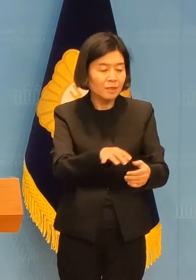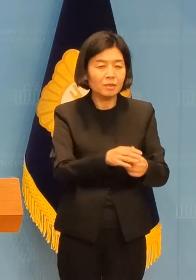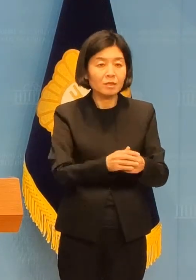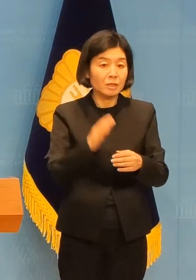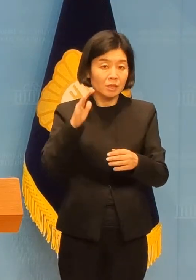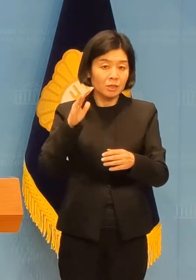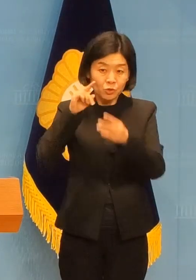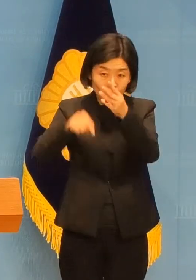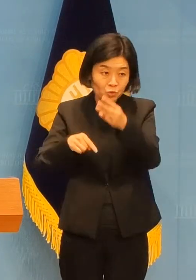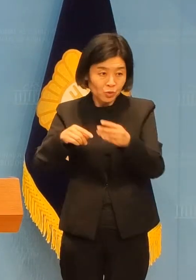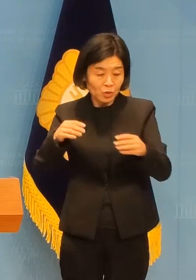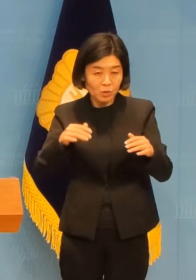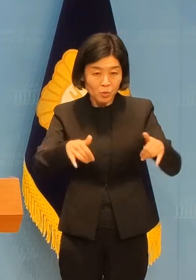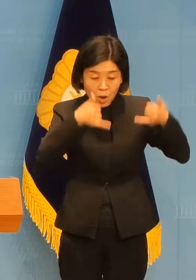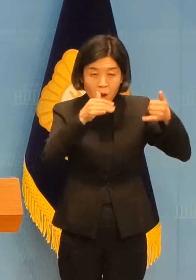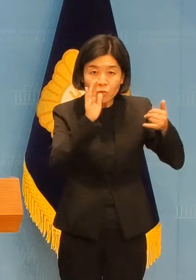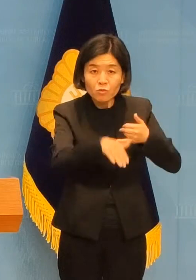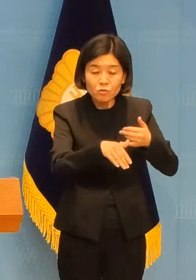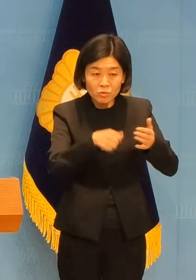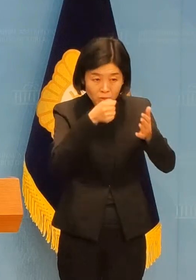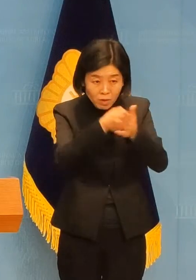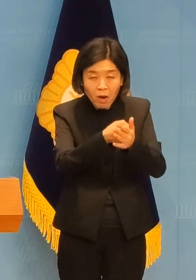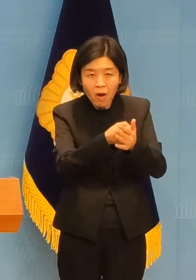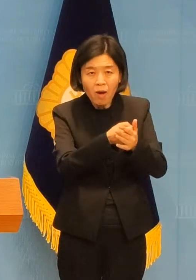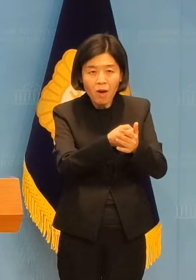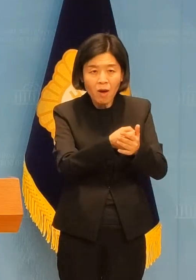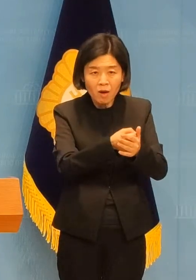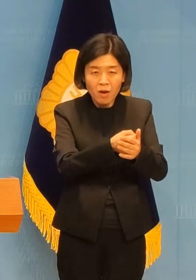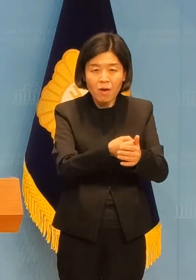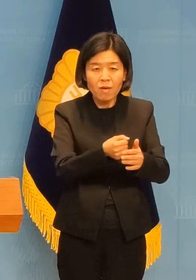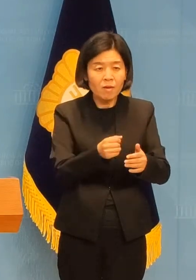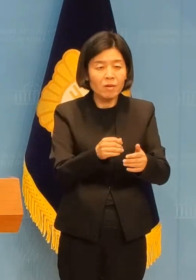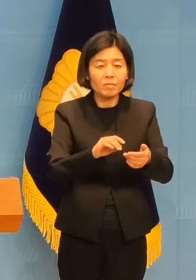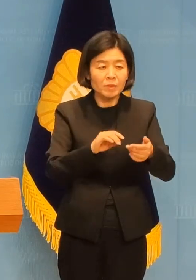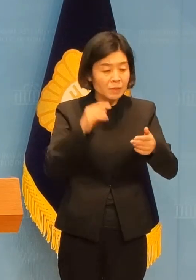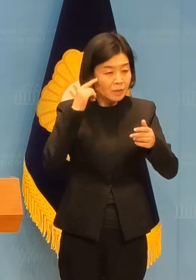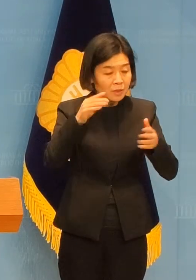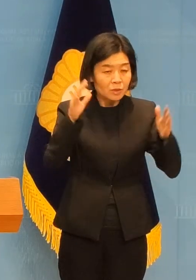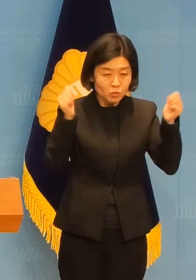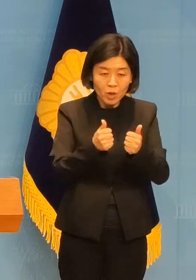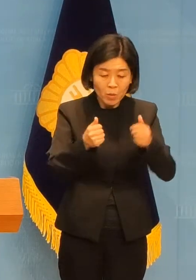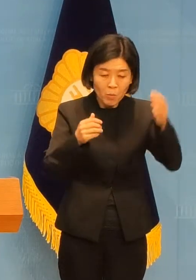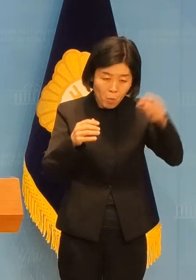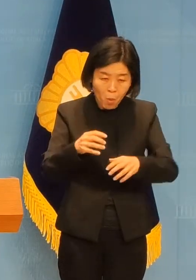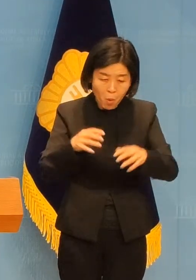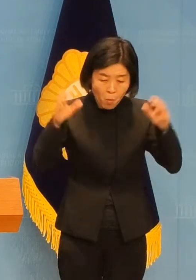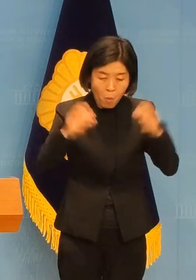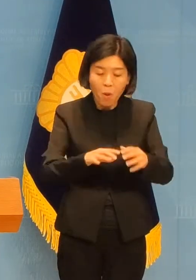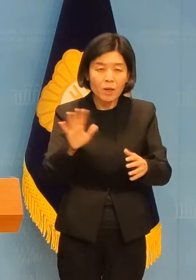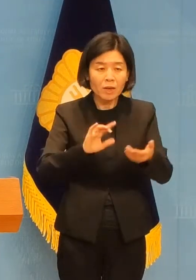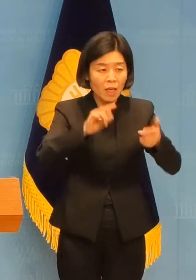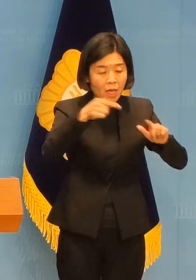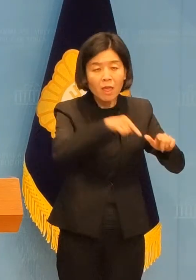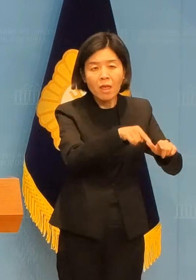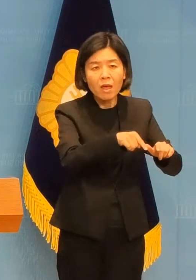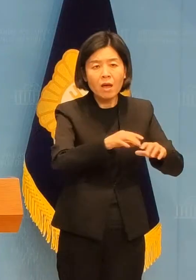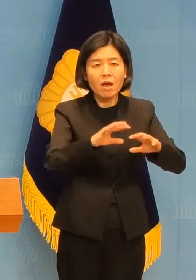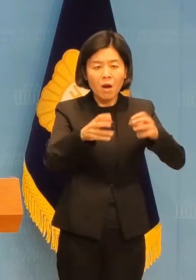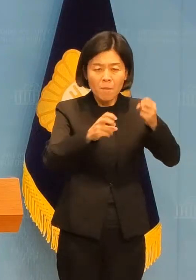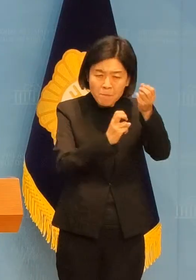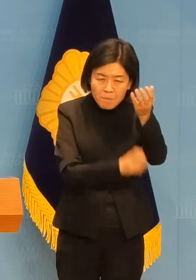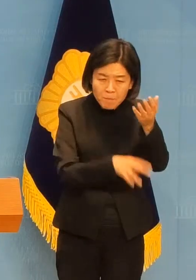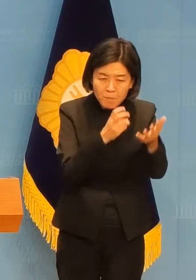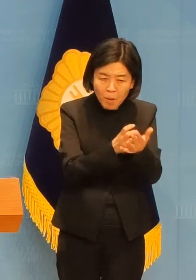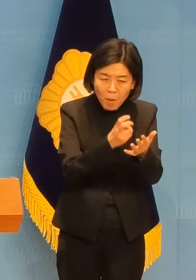직후 내려진 결정이라는 점에서 정치적 충성을 헌법보다 앞세운 의도적 행위일 가능성을